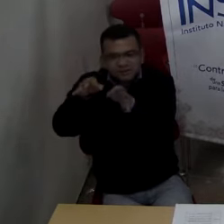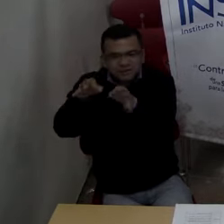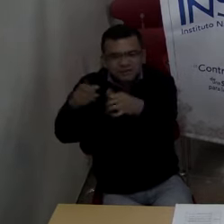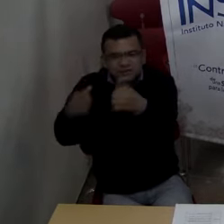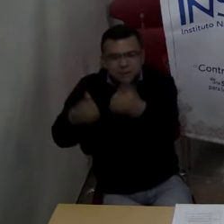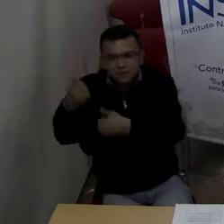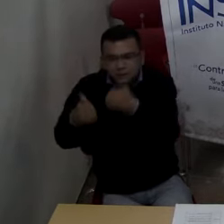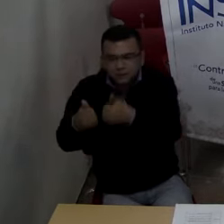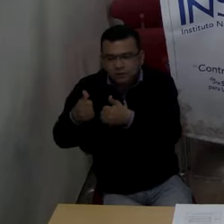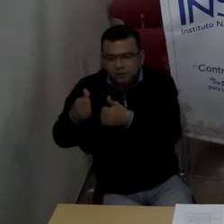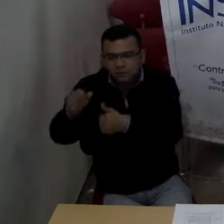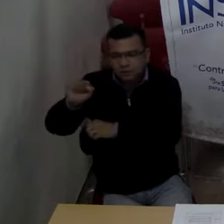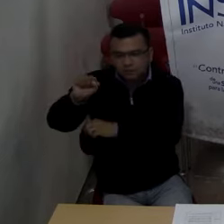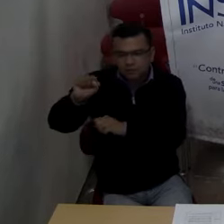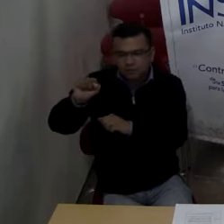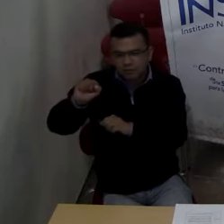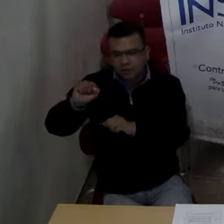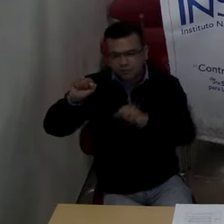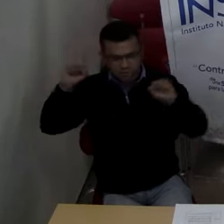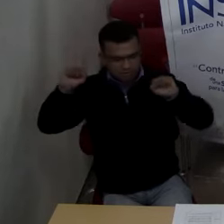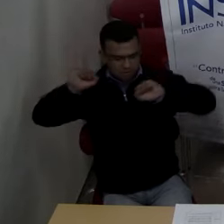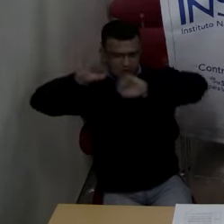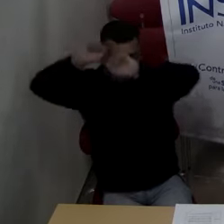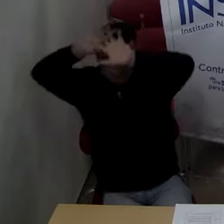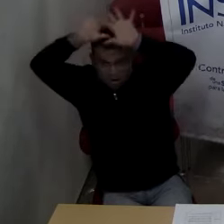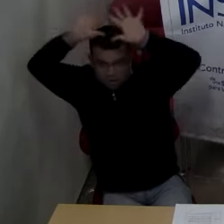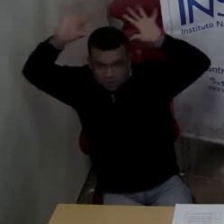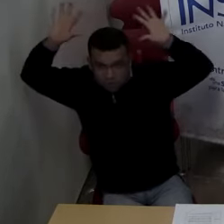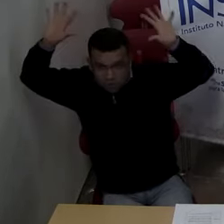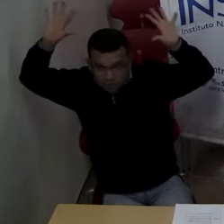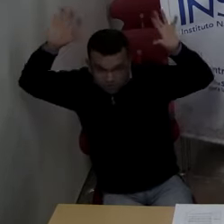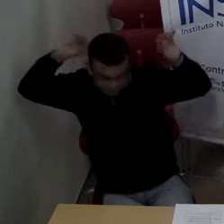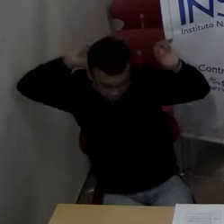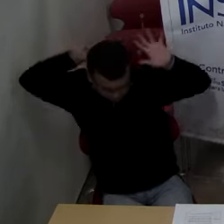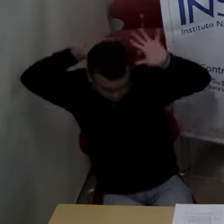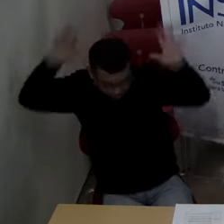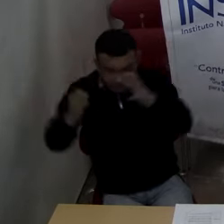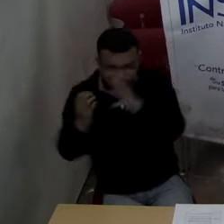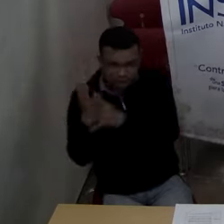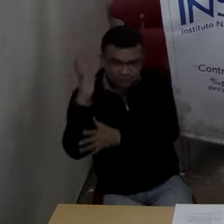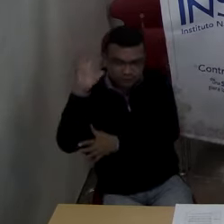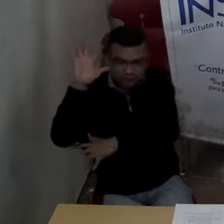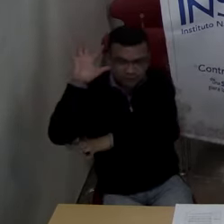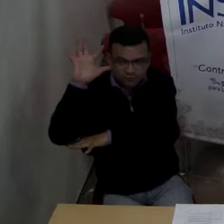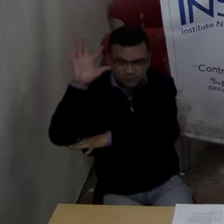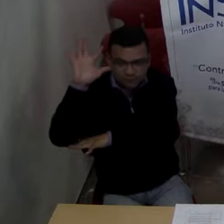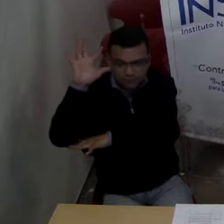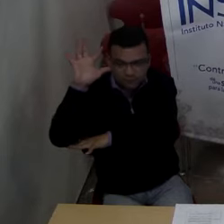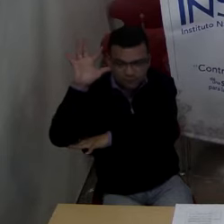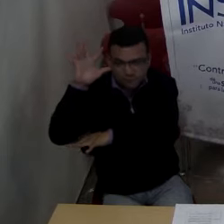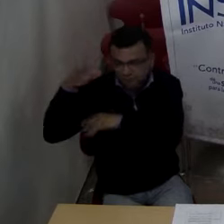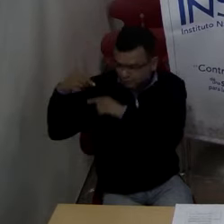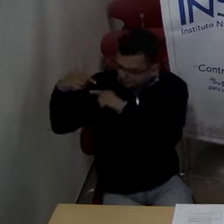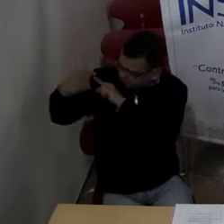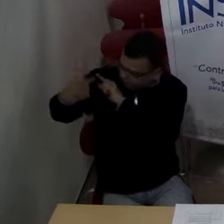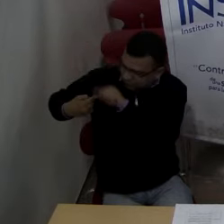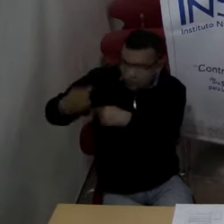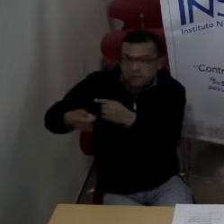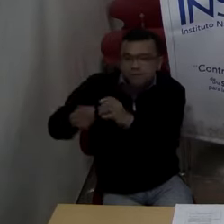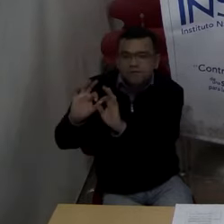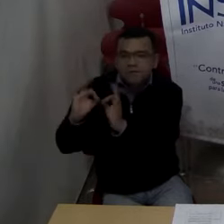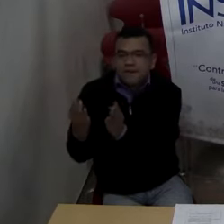debemos conocer la historia familiar de las dos personas que están involucradas